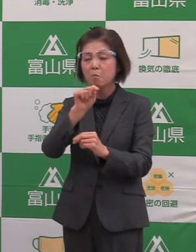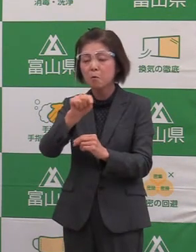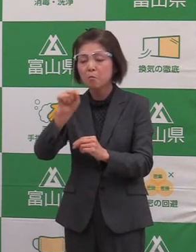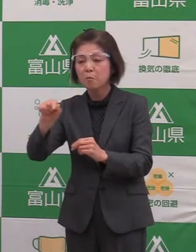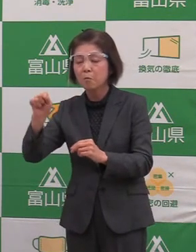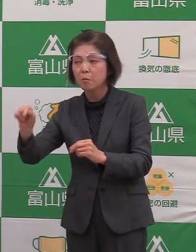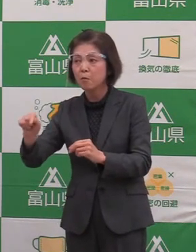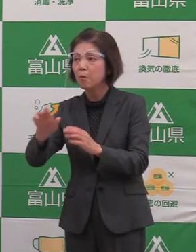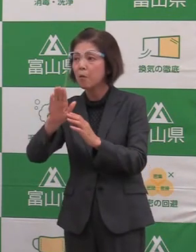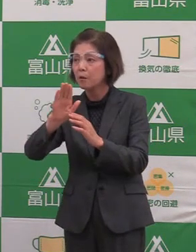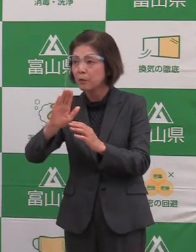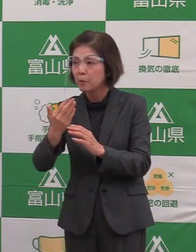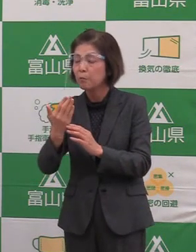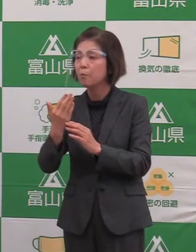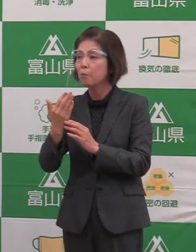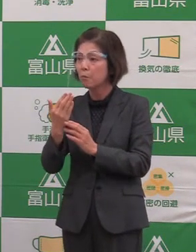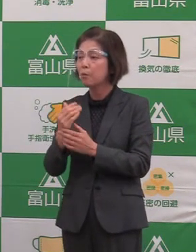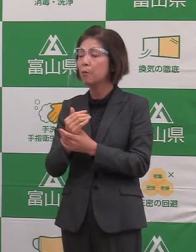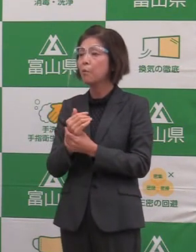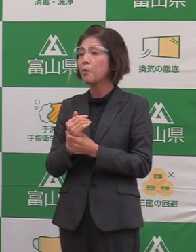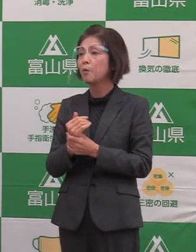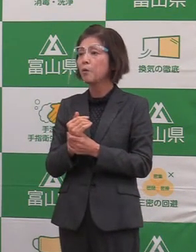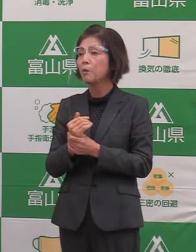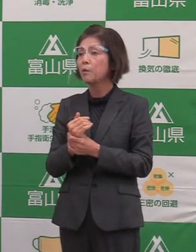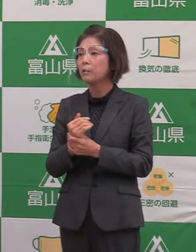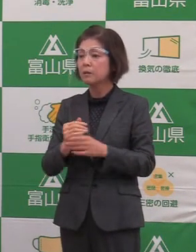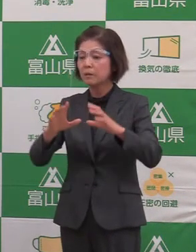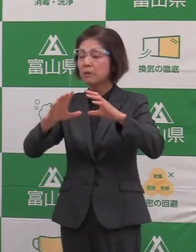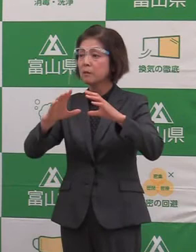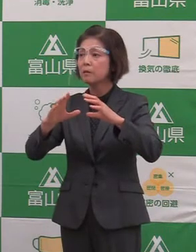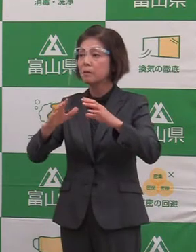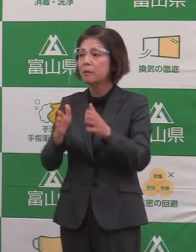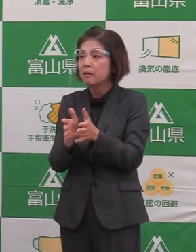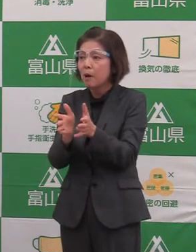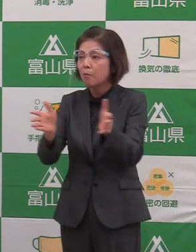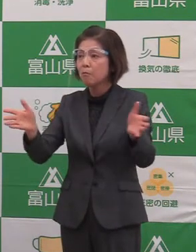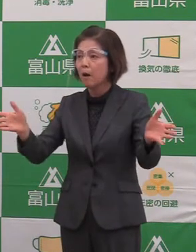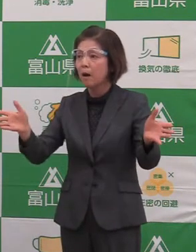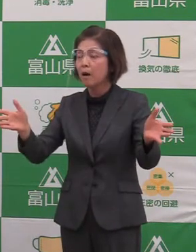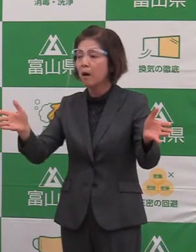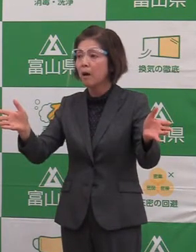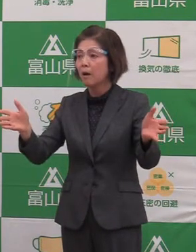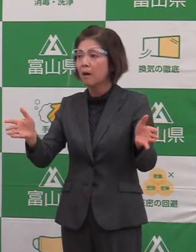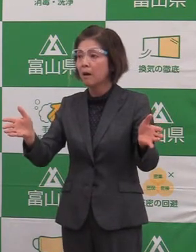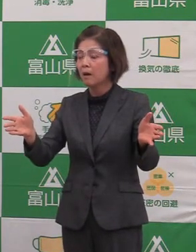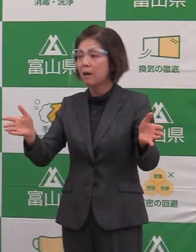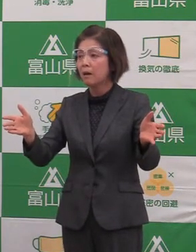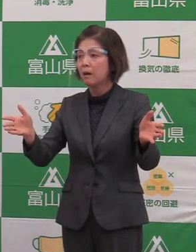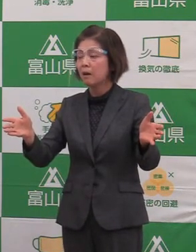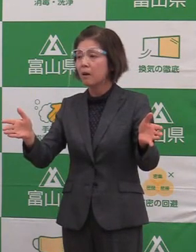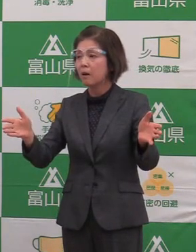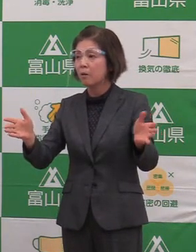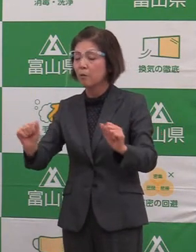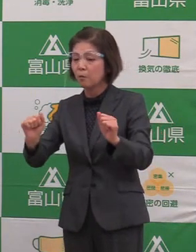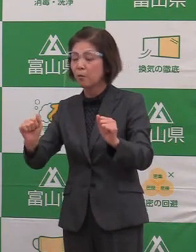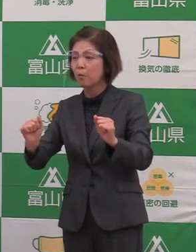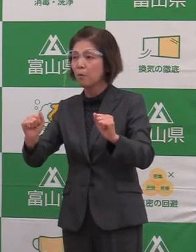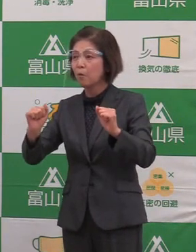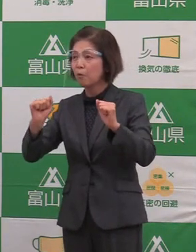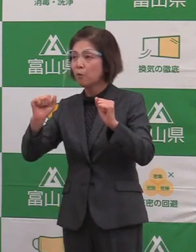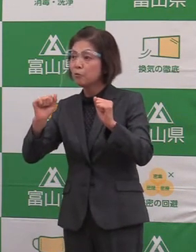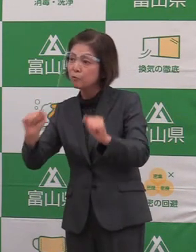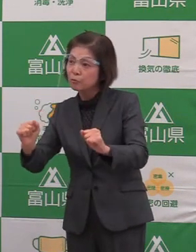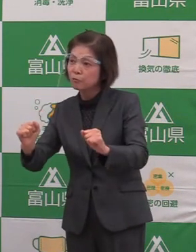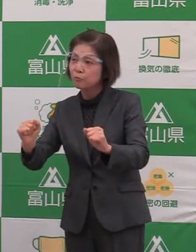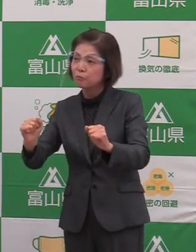も猛威を振るうかもしれないものが出てきていると、その辺の整合性、タイミング、その辺はど